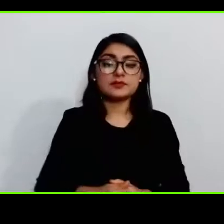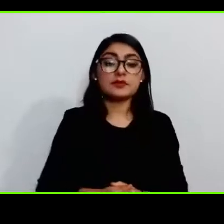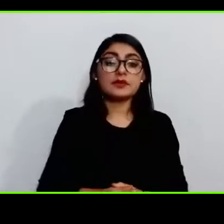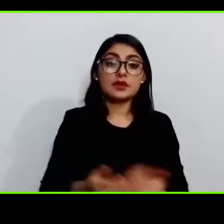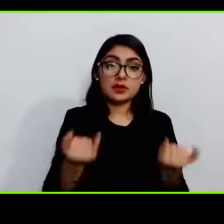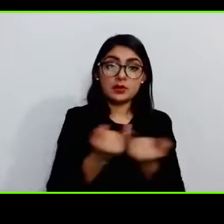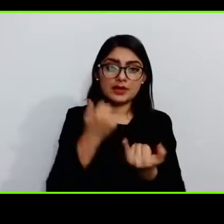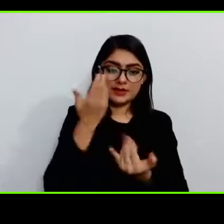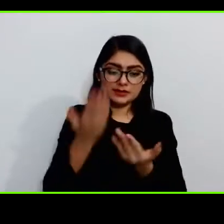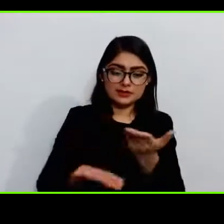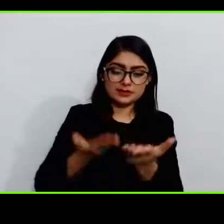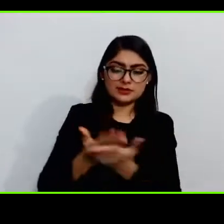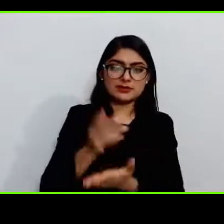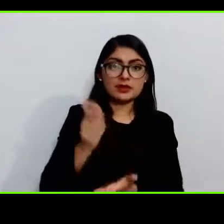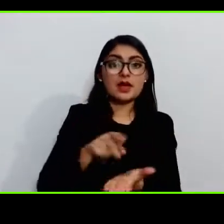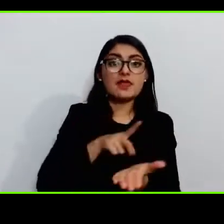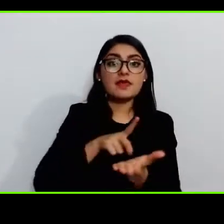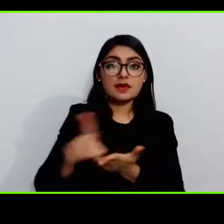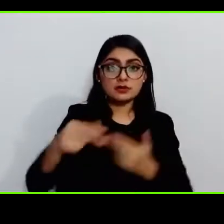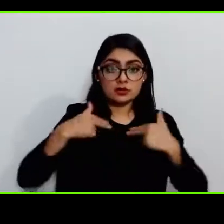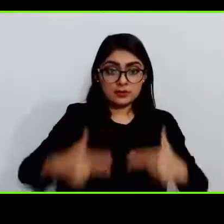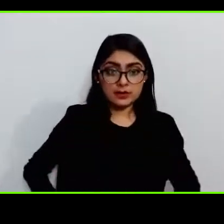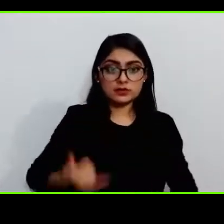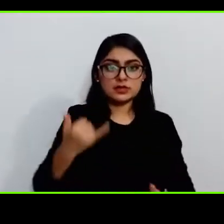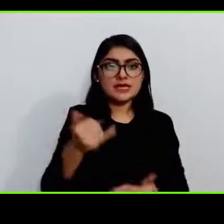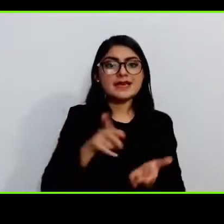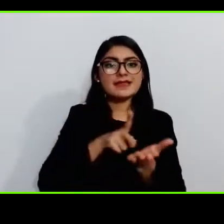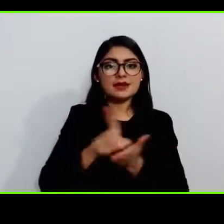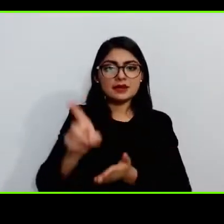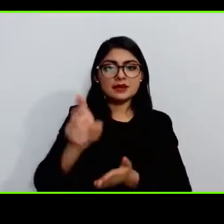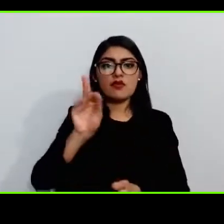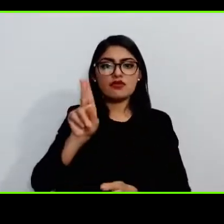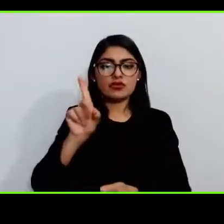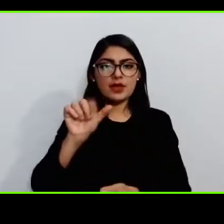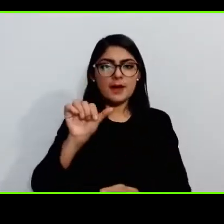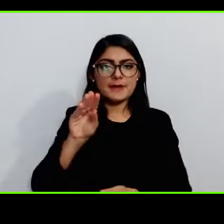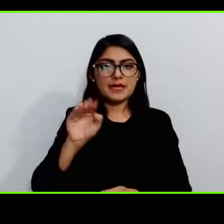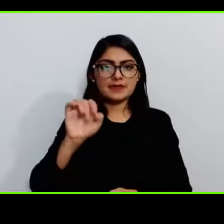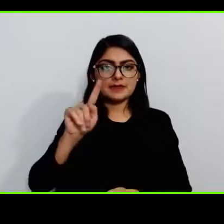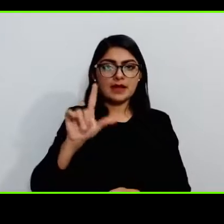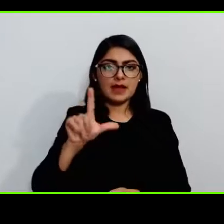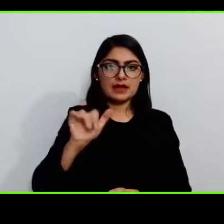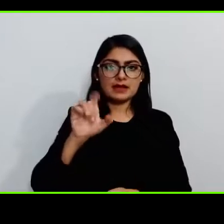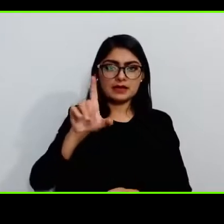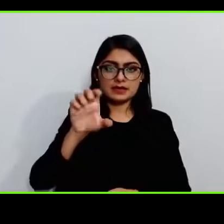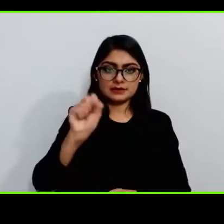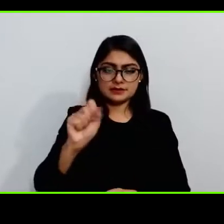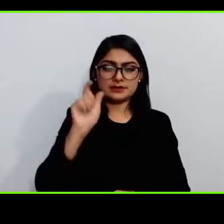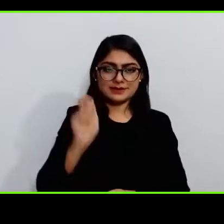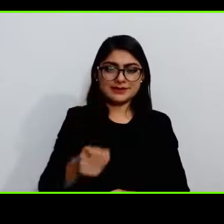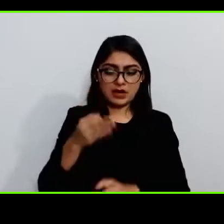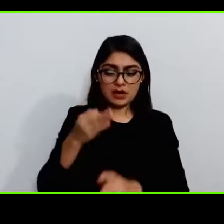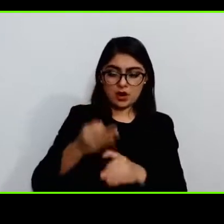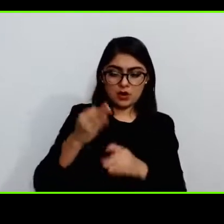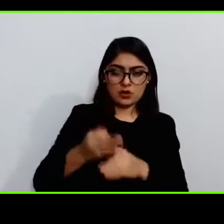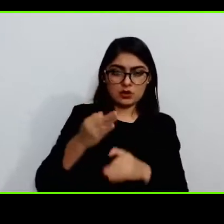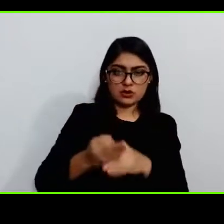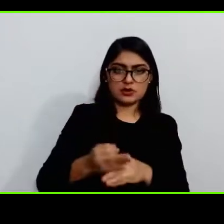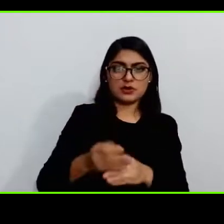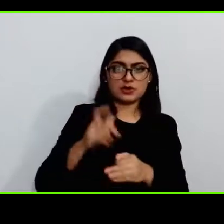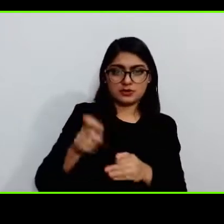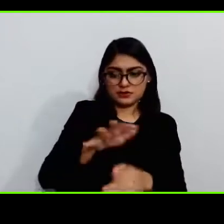fundamentales y los derechos humanos, digamos, como el lenguaje tan importante, tan relevante en el estado actual, en el estado contemporáneo,